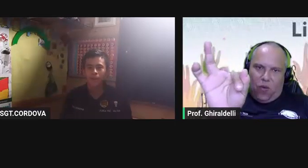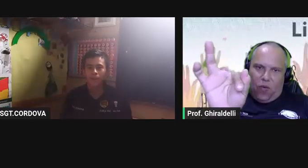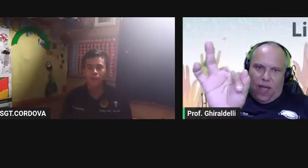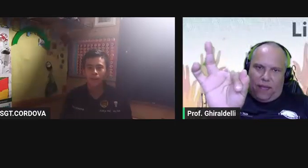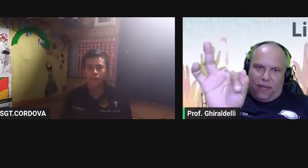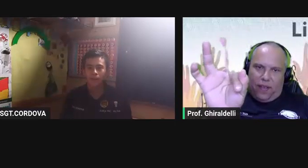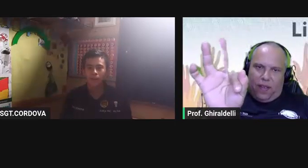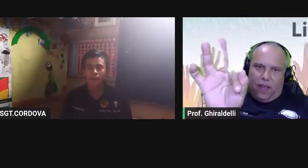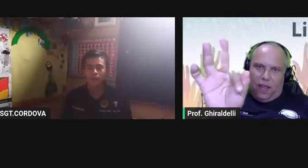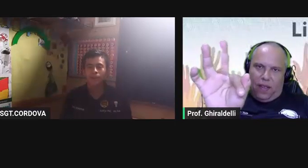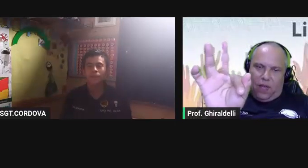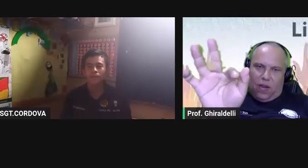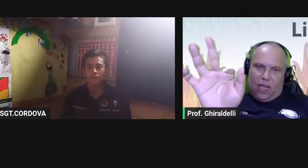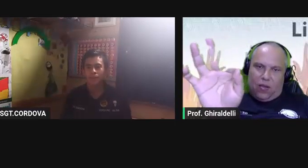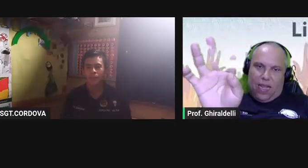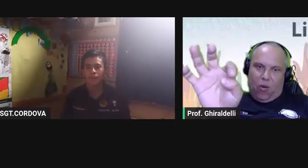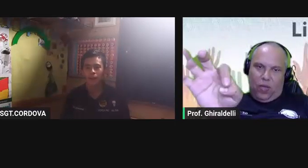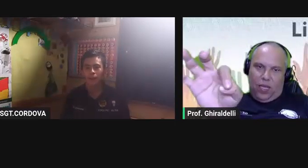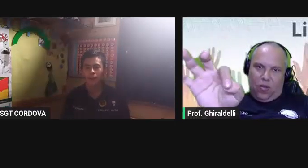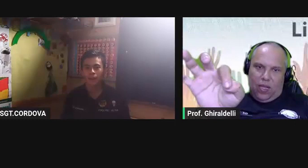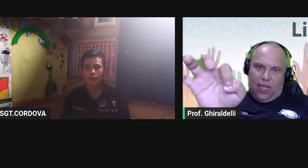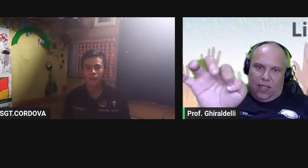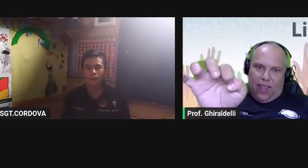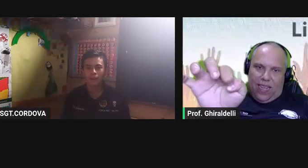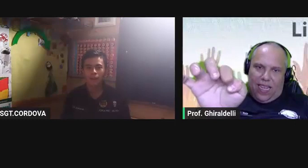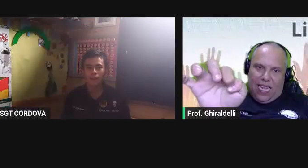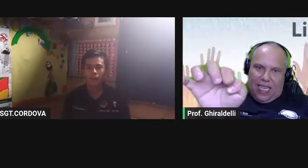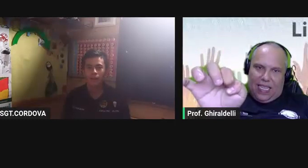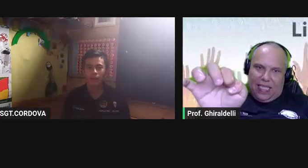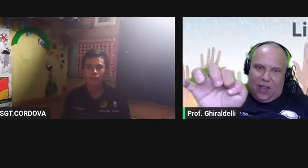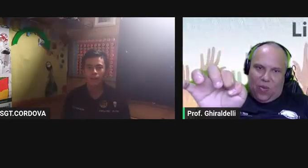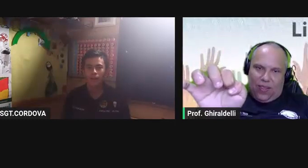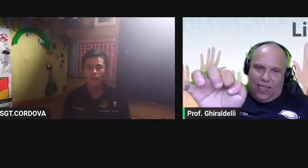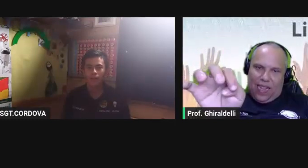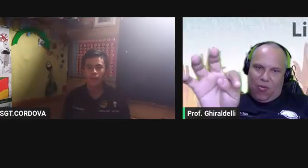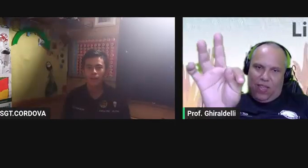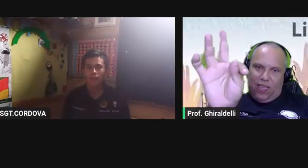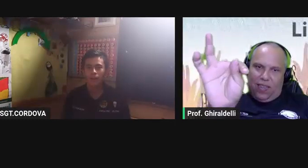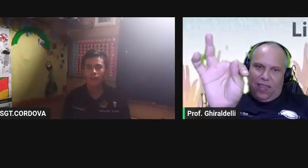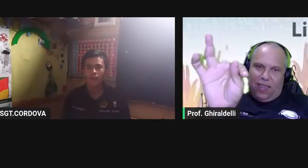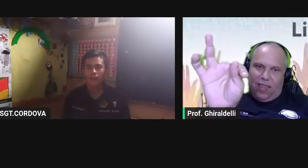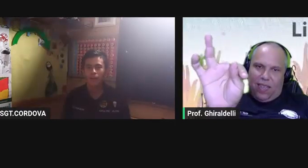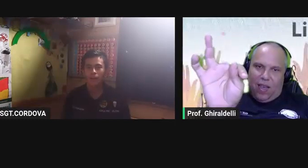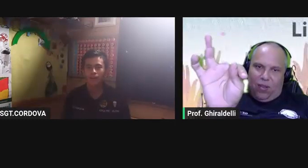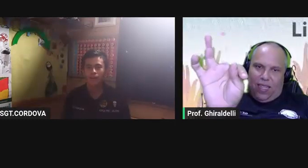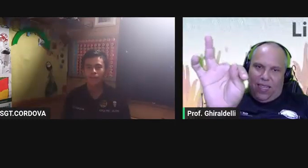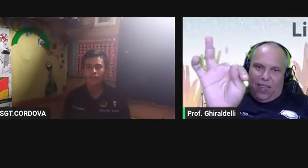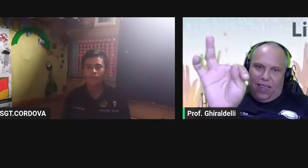F. O lado da unha, do dedão, você vai arrancar aqui assim alguma coisinha da unha, é o T.